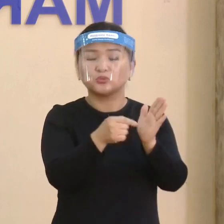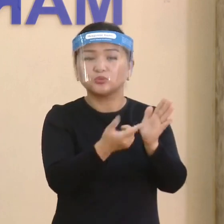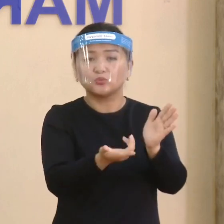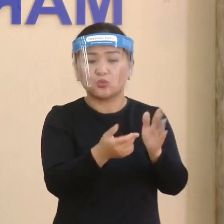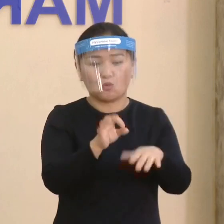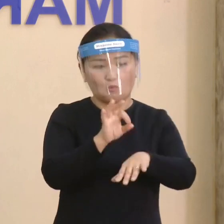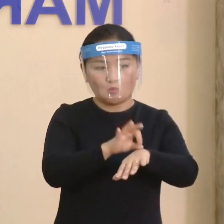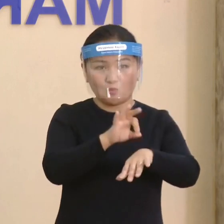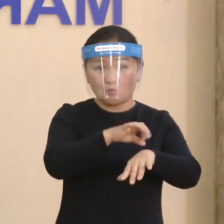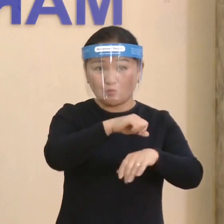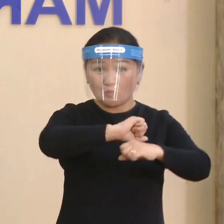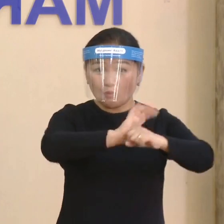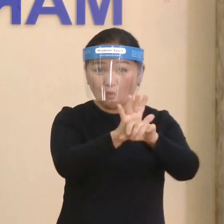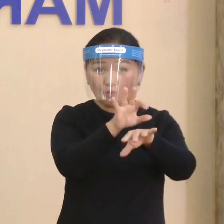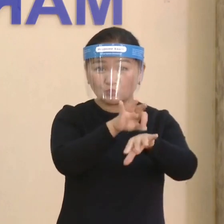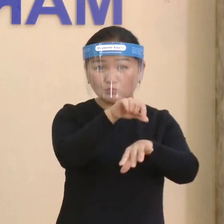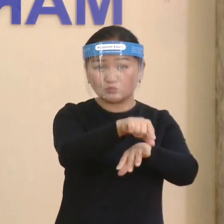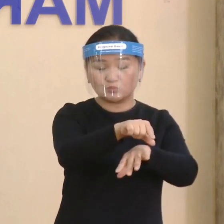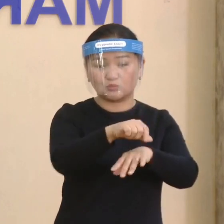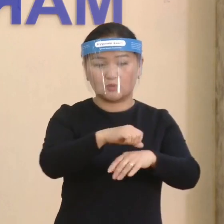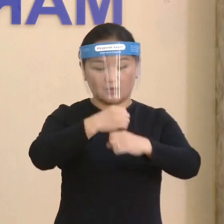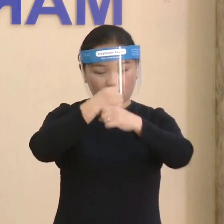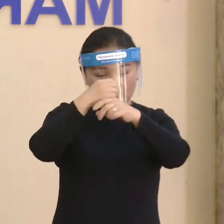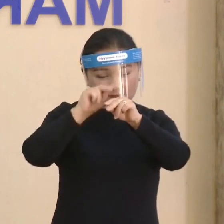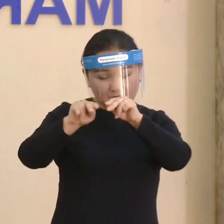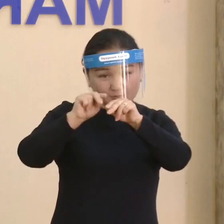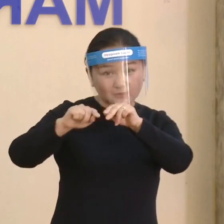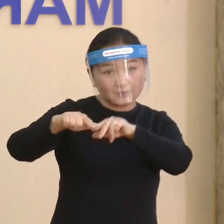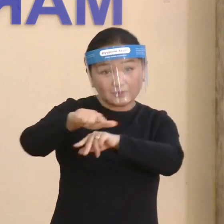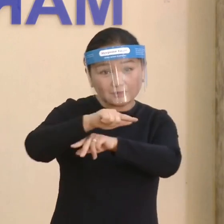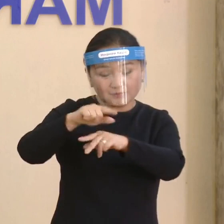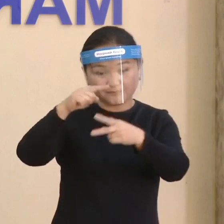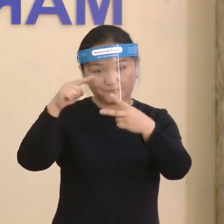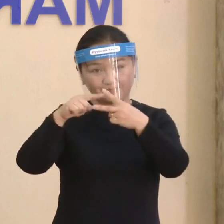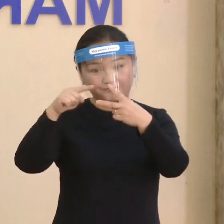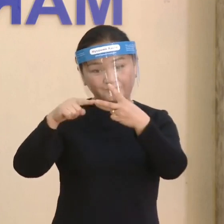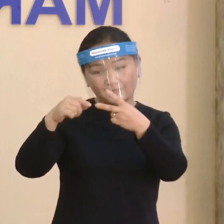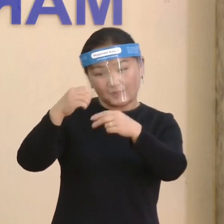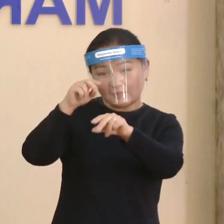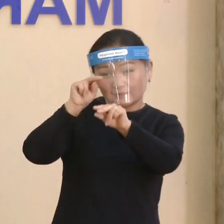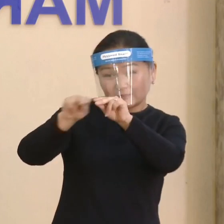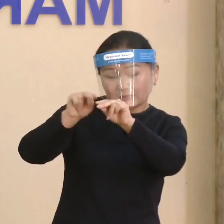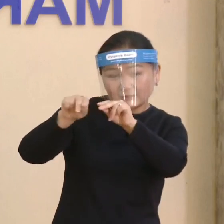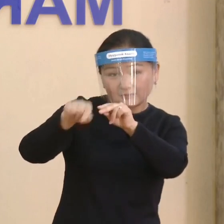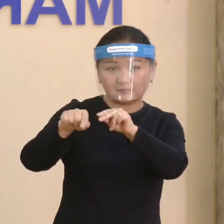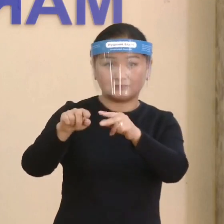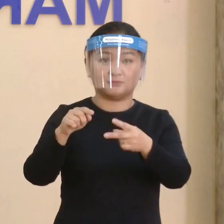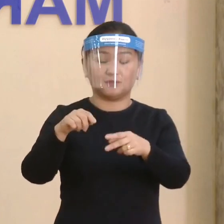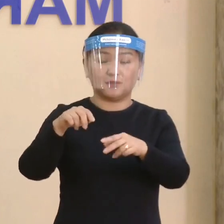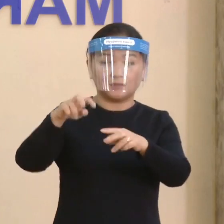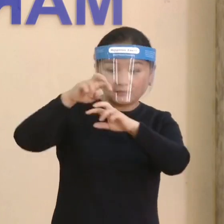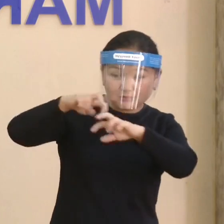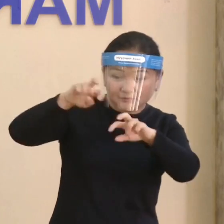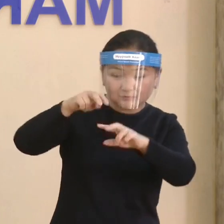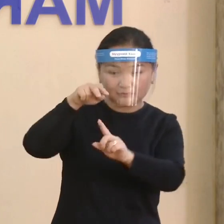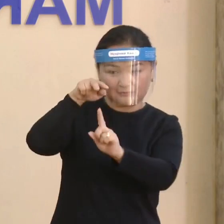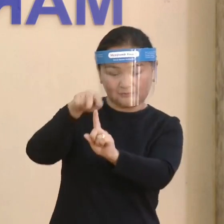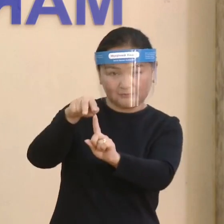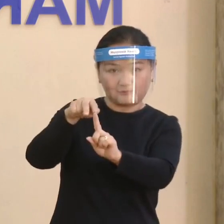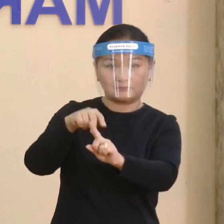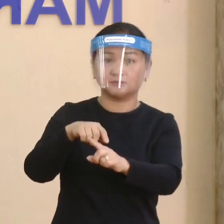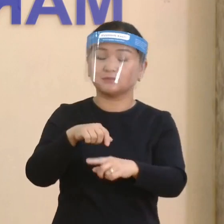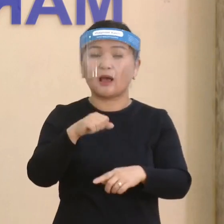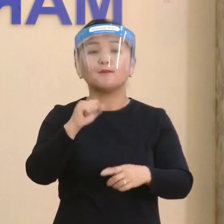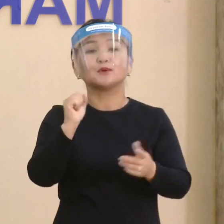бол бас лабораторийн болон одоо харуултан тандалт халдвар судлалын хувьд тэр хүнийг тандан ажиглаж байгаа чухал зүйл